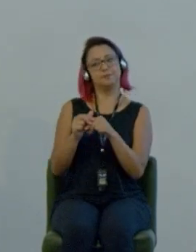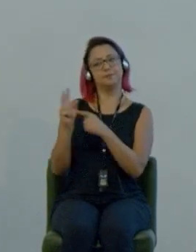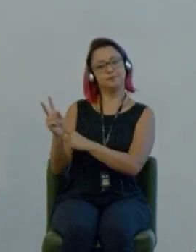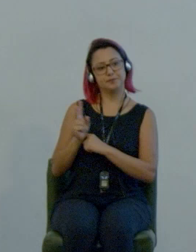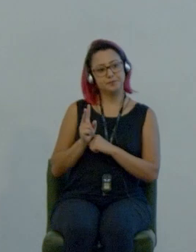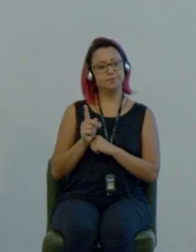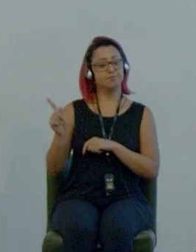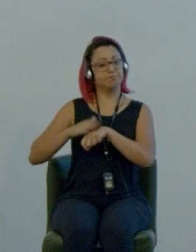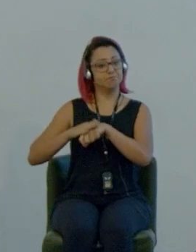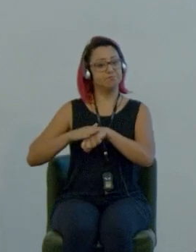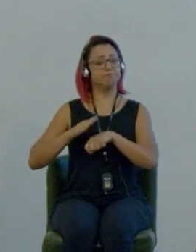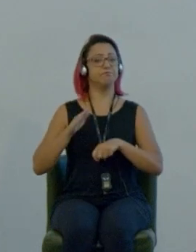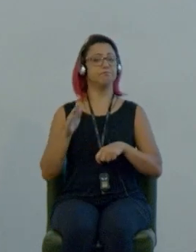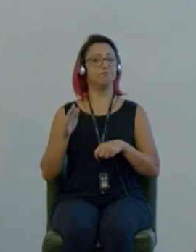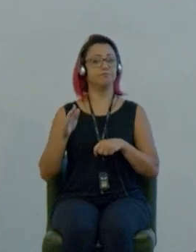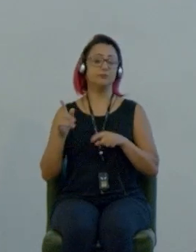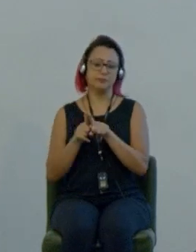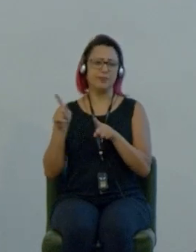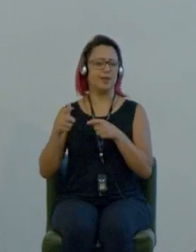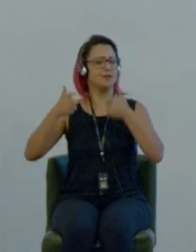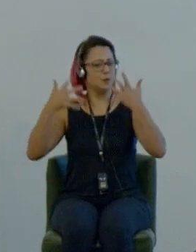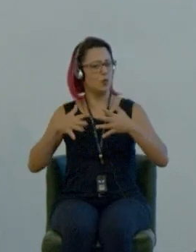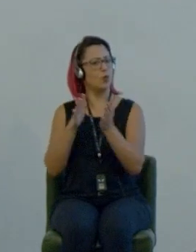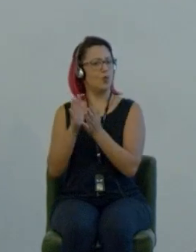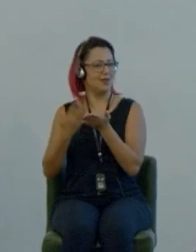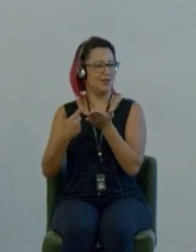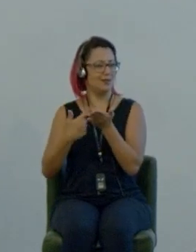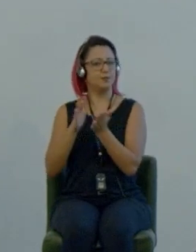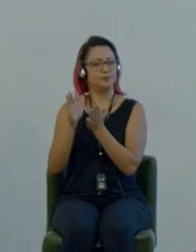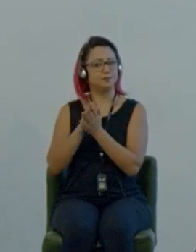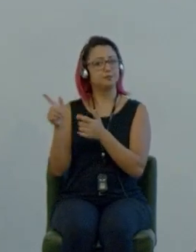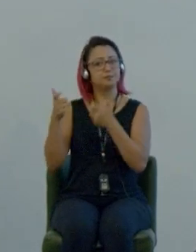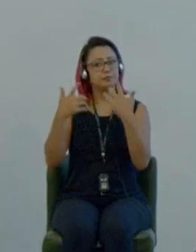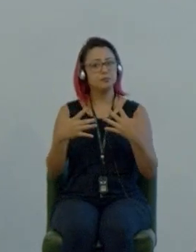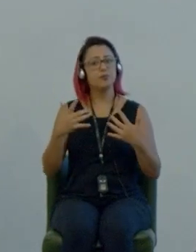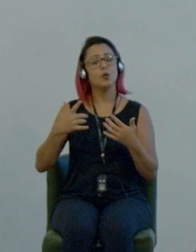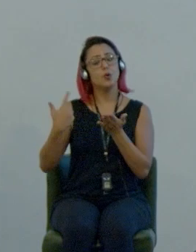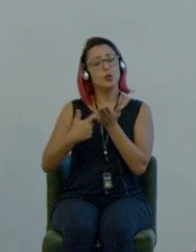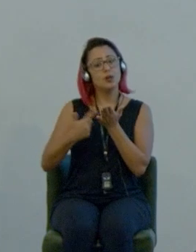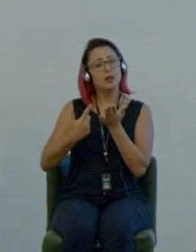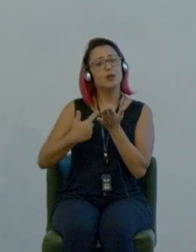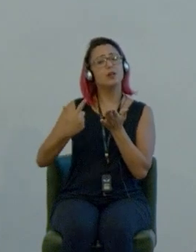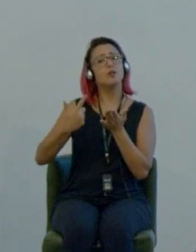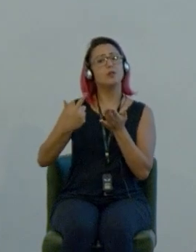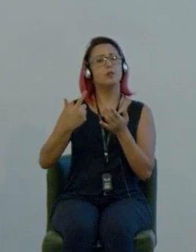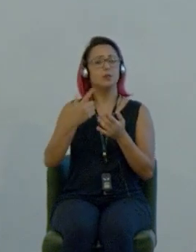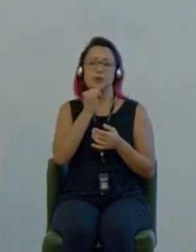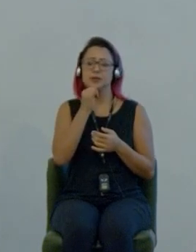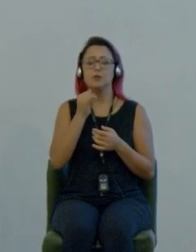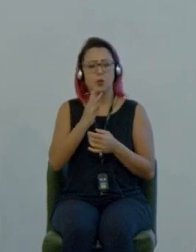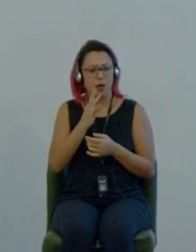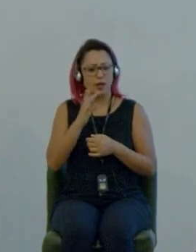dit en fait, le monde autour de nous, on croit le connaître. On croit connaître cet insecte, on croit connaître cette